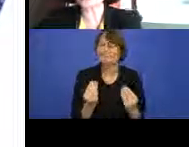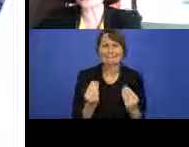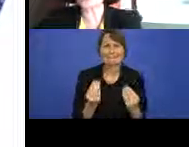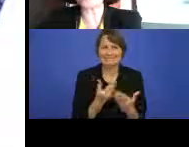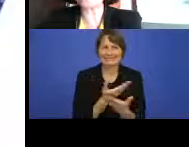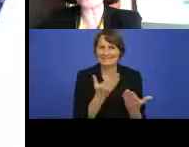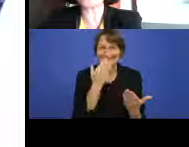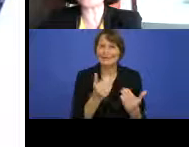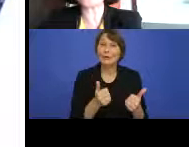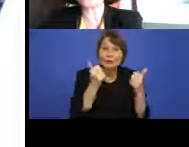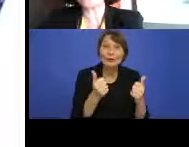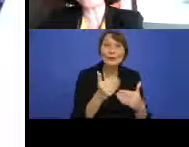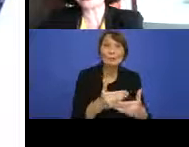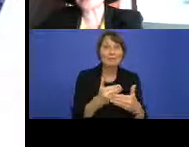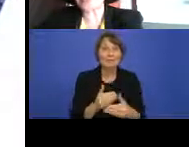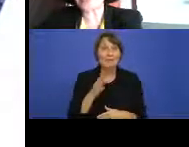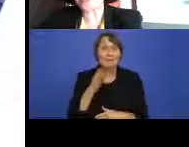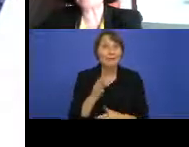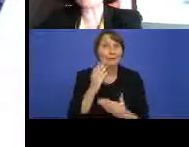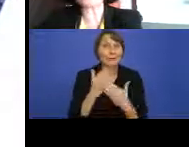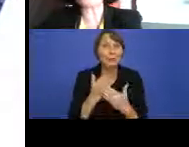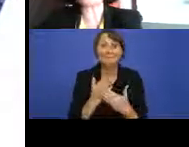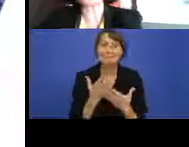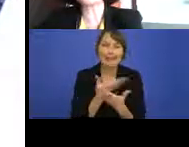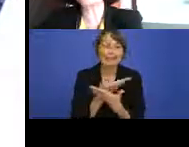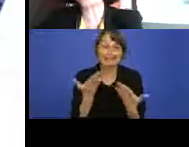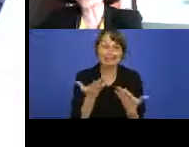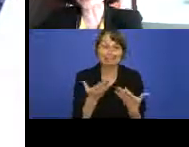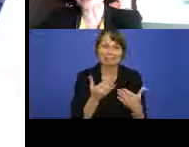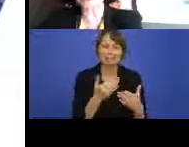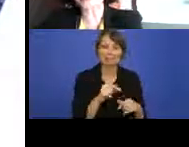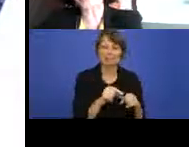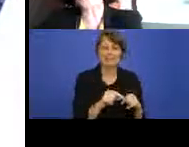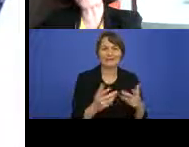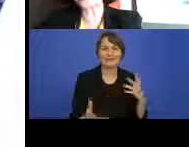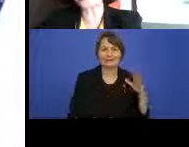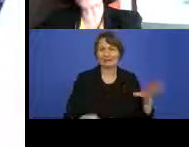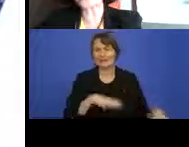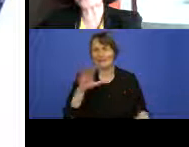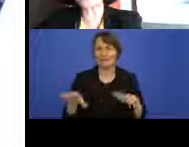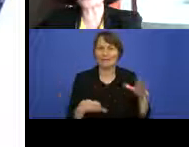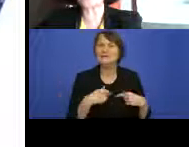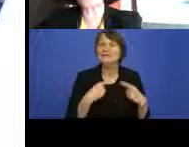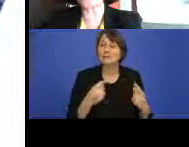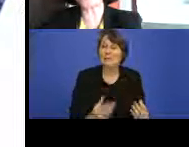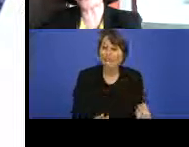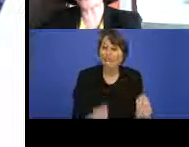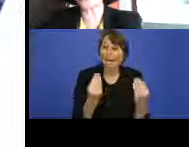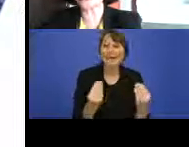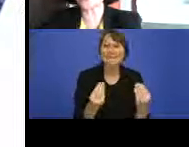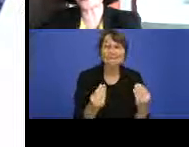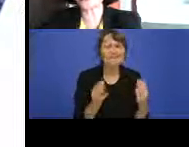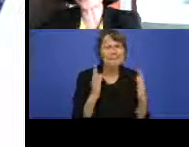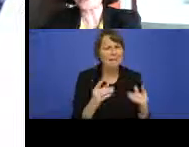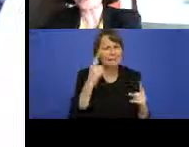l'accès à l'éducation de la petite enfance est inégal. Et pourtant, c'est cet accès équitable à l'éducation